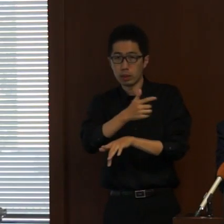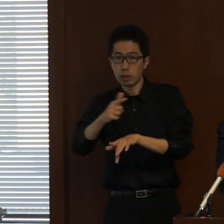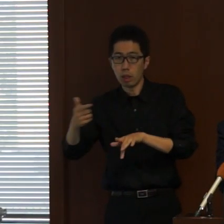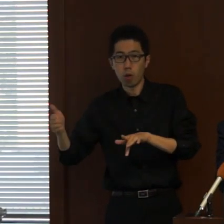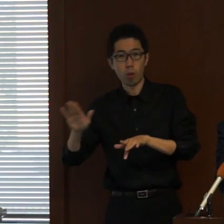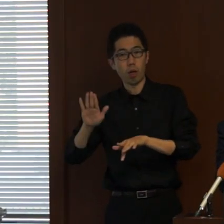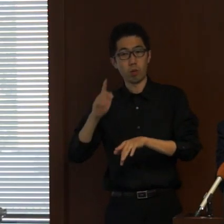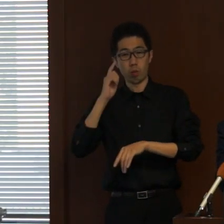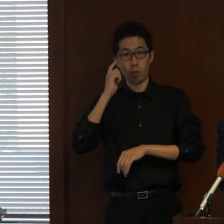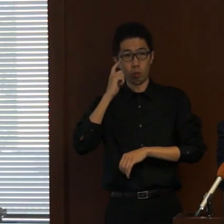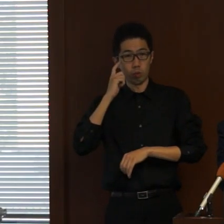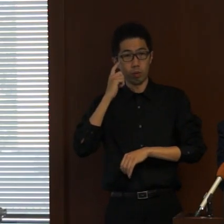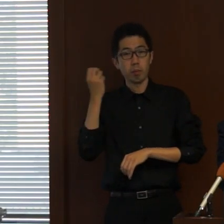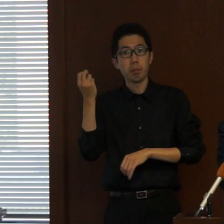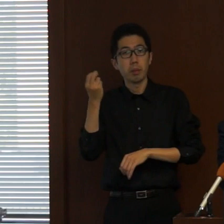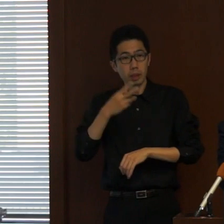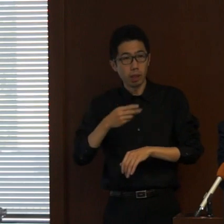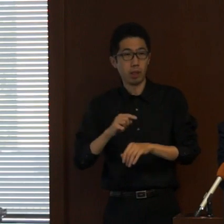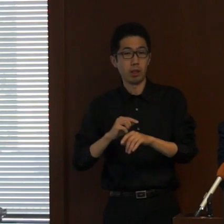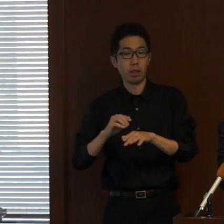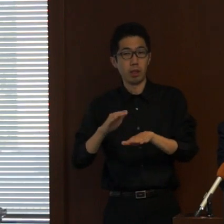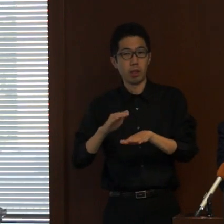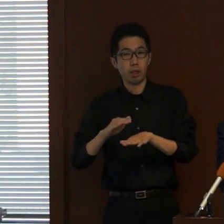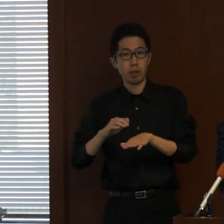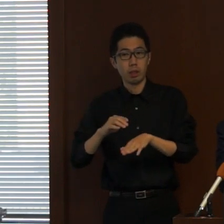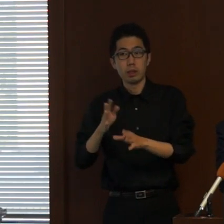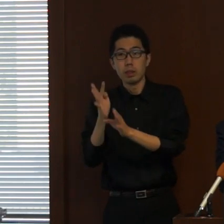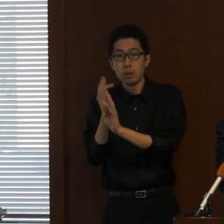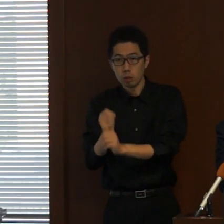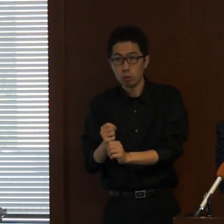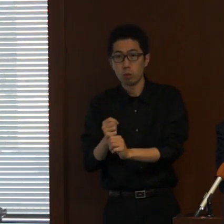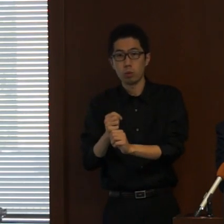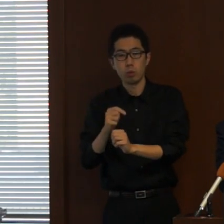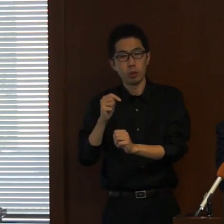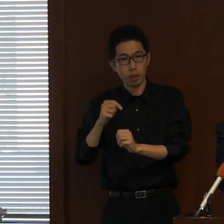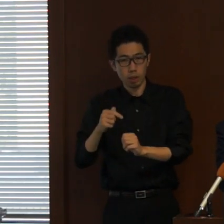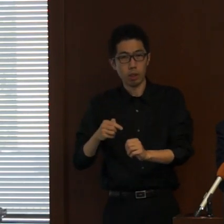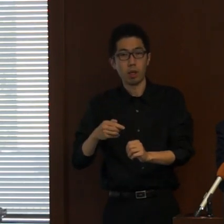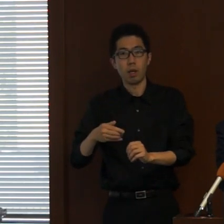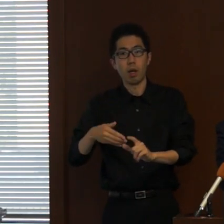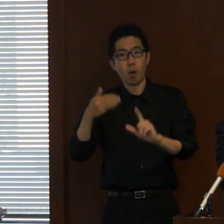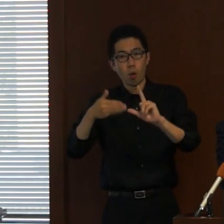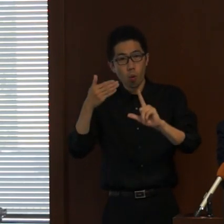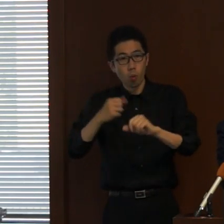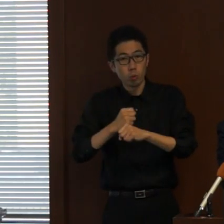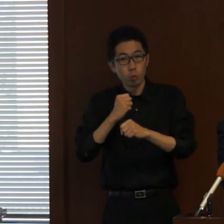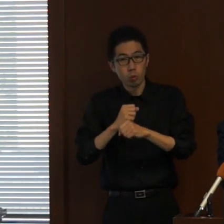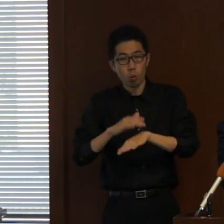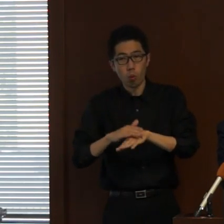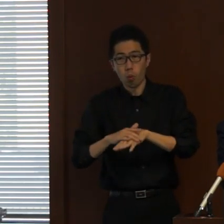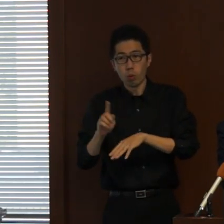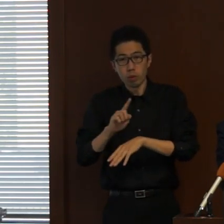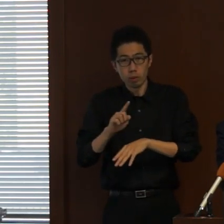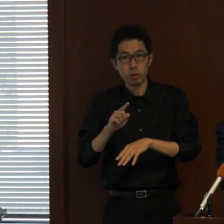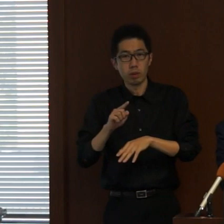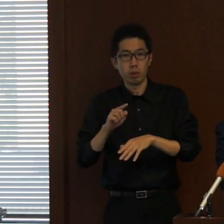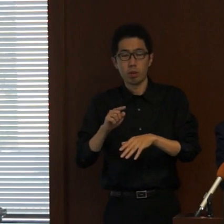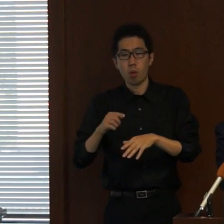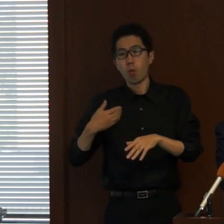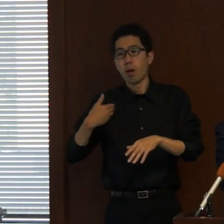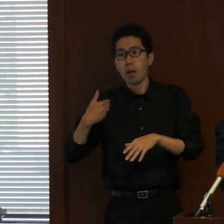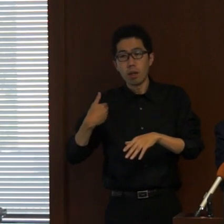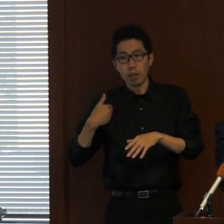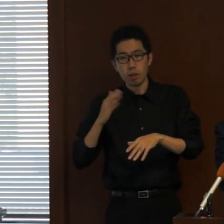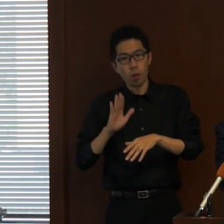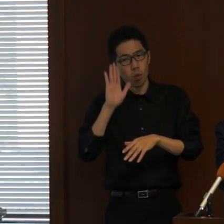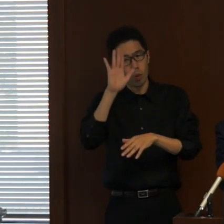問題、そしてみんなでどのようなコンテンツを作れるのかっていう課題もあると思うので、いつになるというのは見通せないん